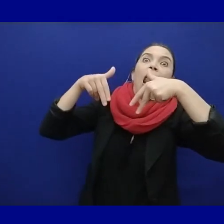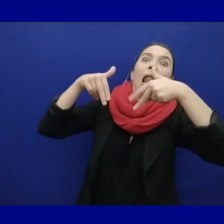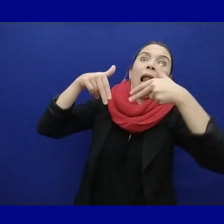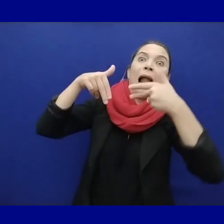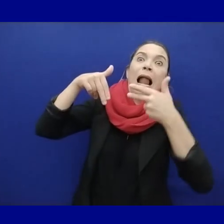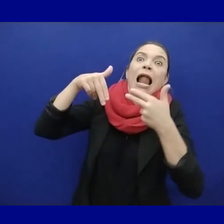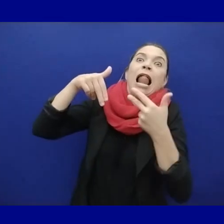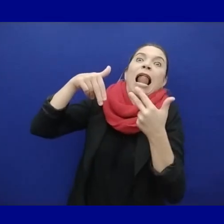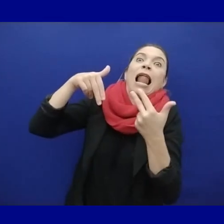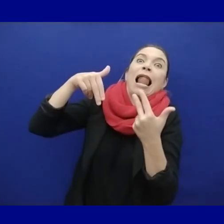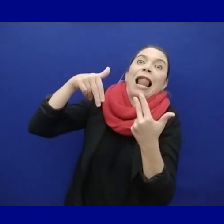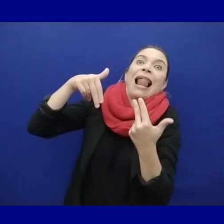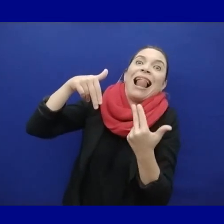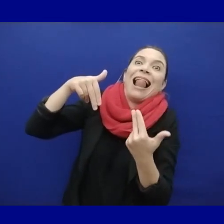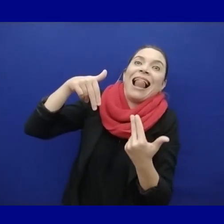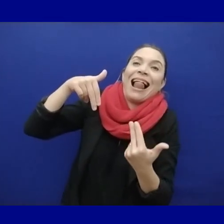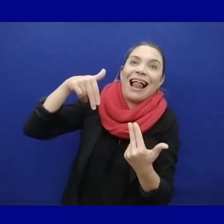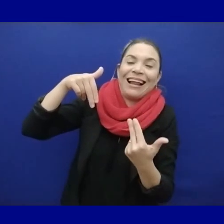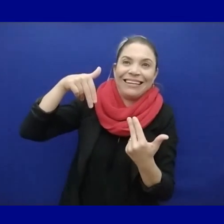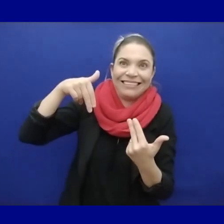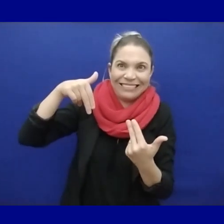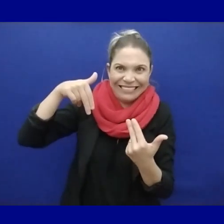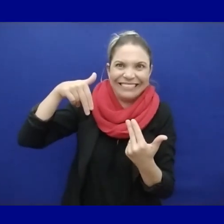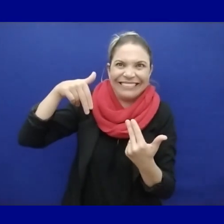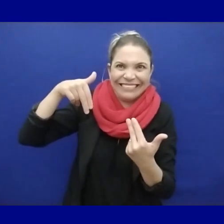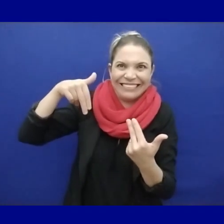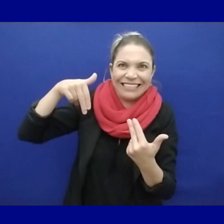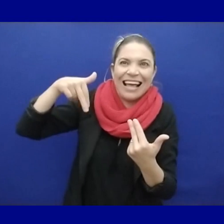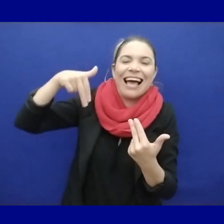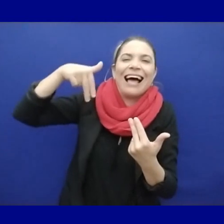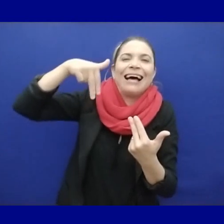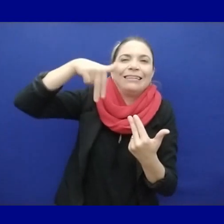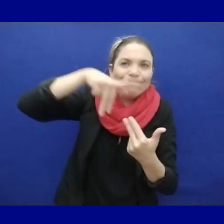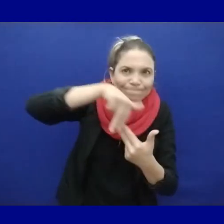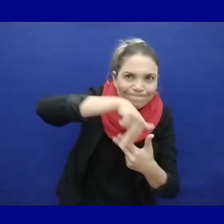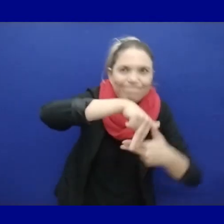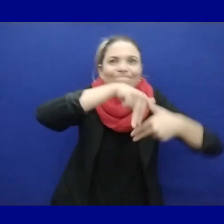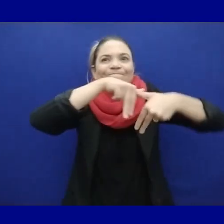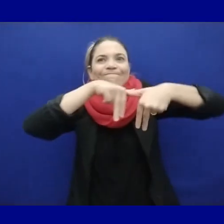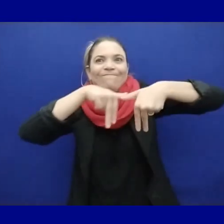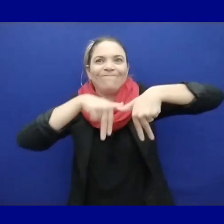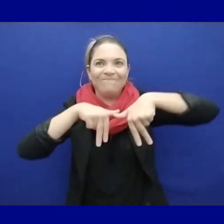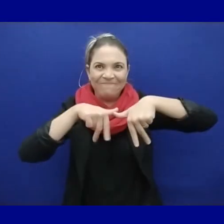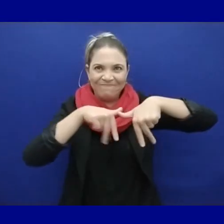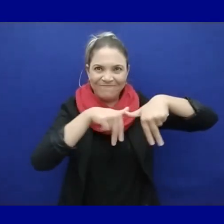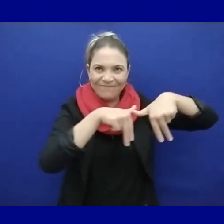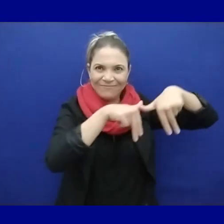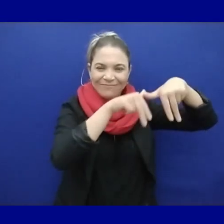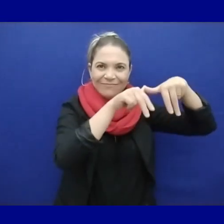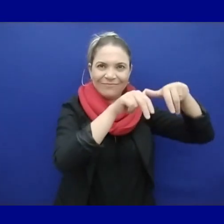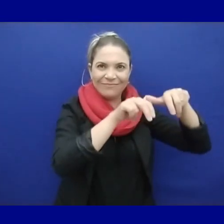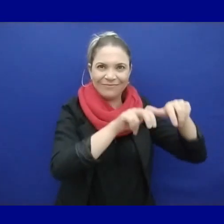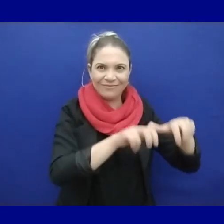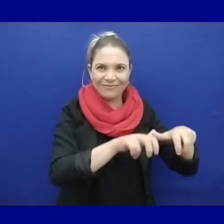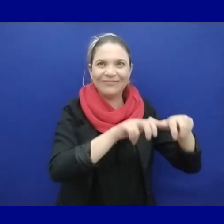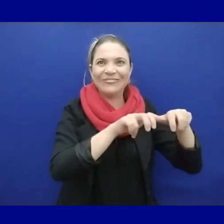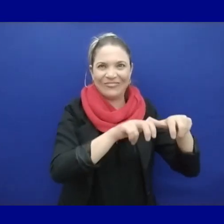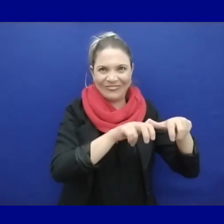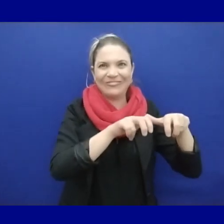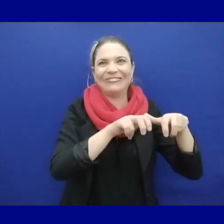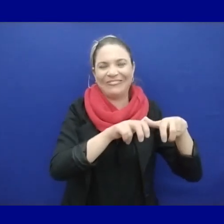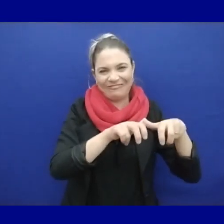Queira Deus que muitas pessoas nessa noite, ao terem acesso a essa pregação, digam: salva-me, Senhor, dos